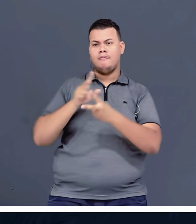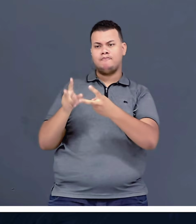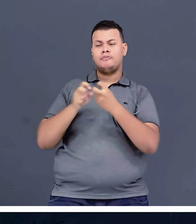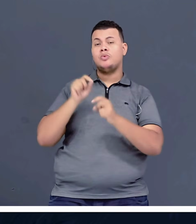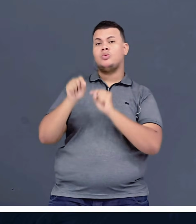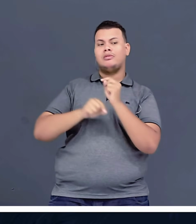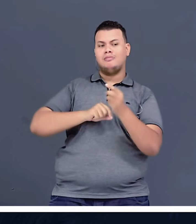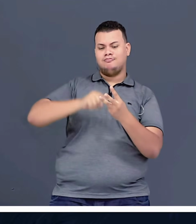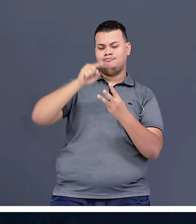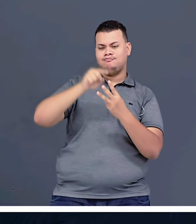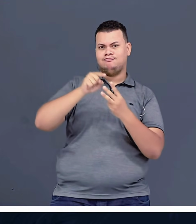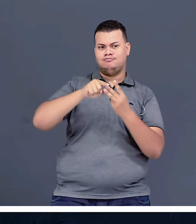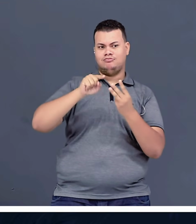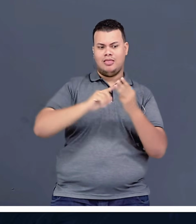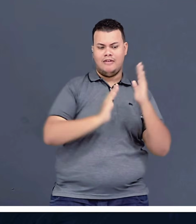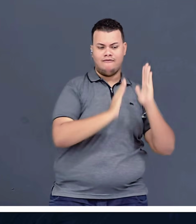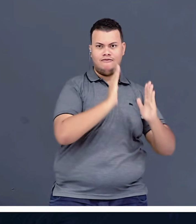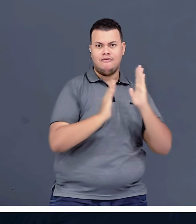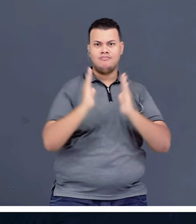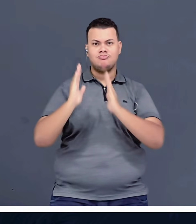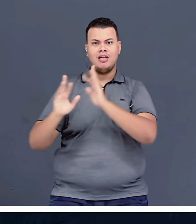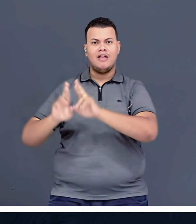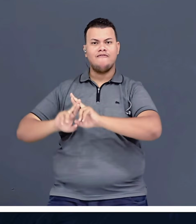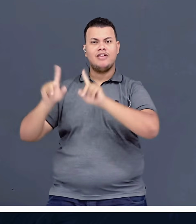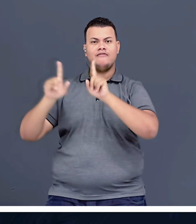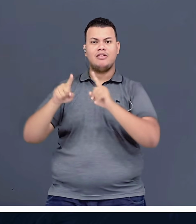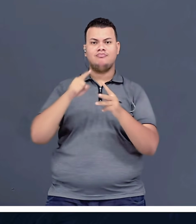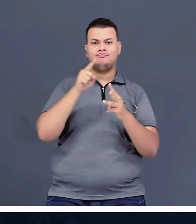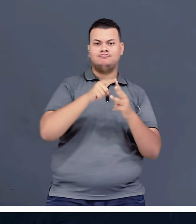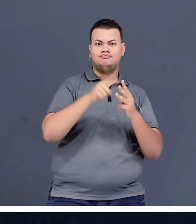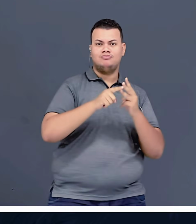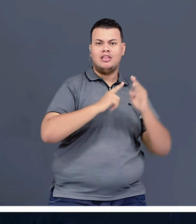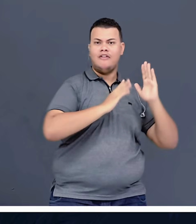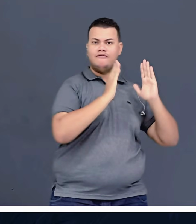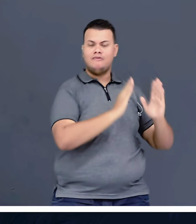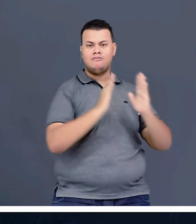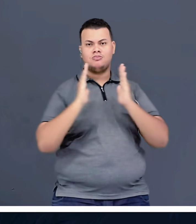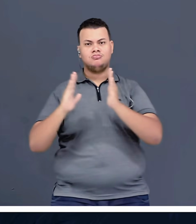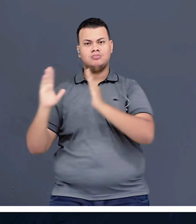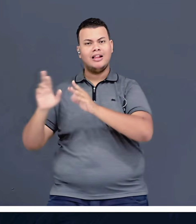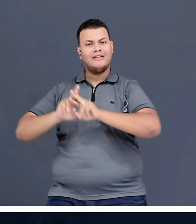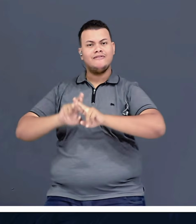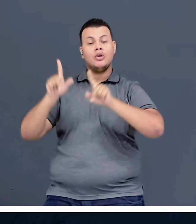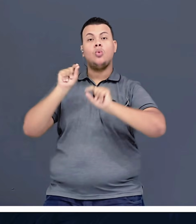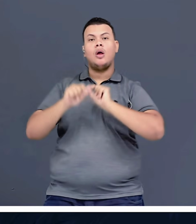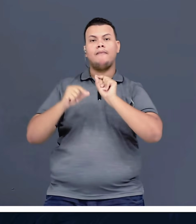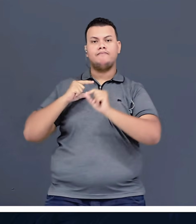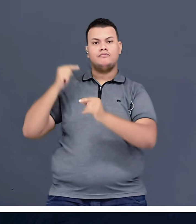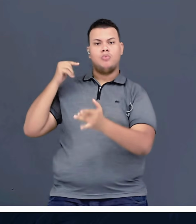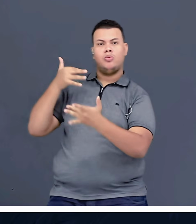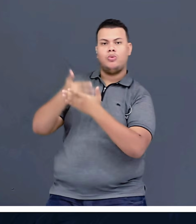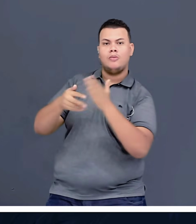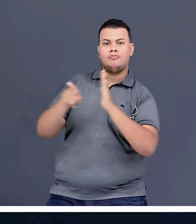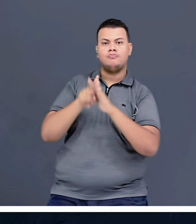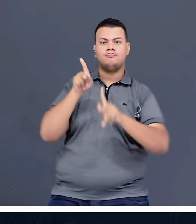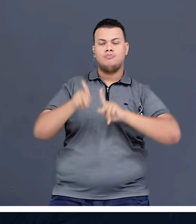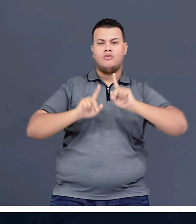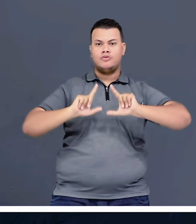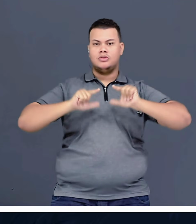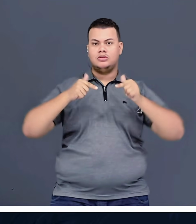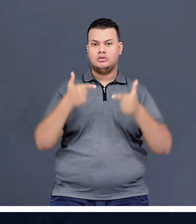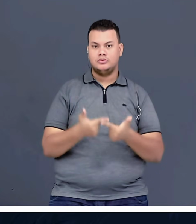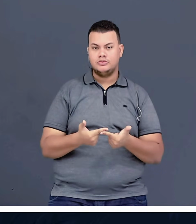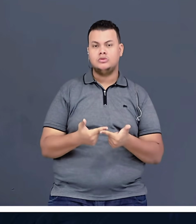3 fases distintas, olha aqui para mim, 3 fases distintas na jornada do povo de Israel,